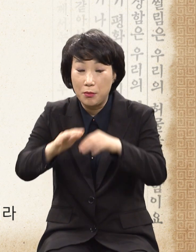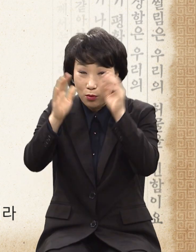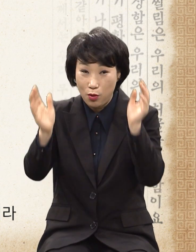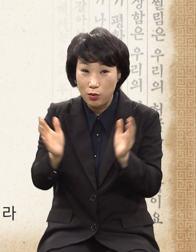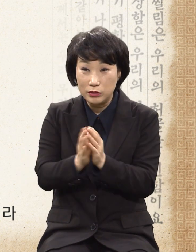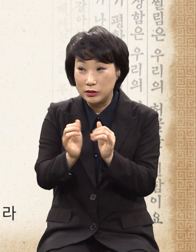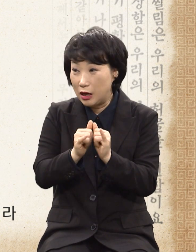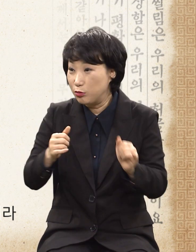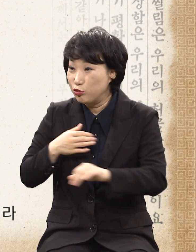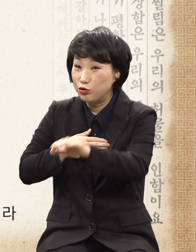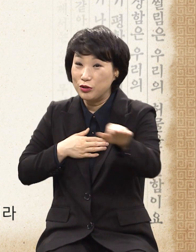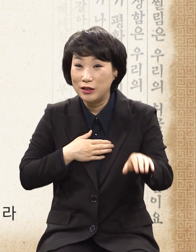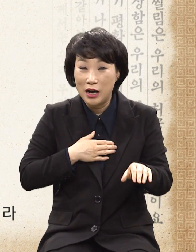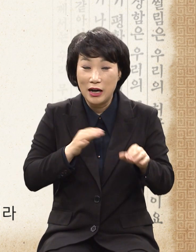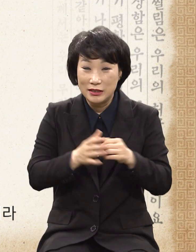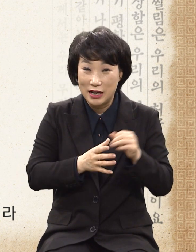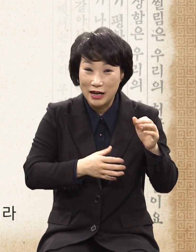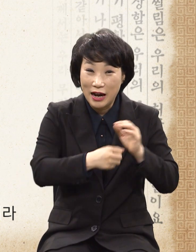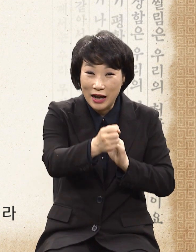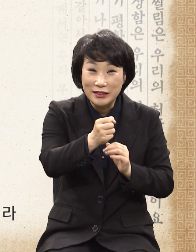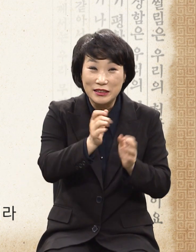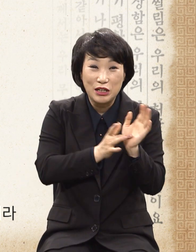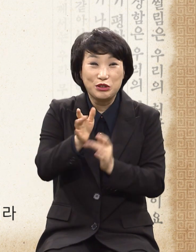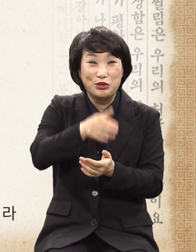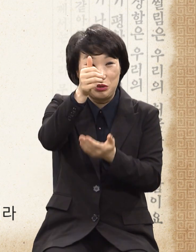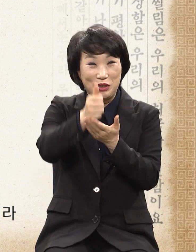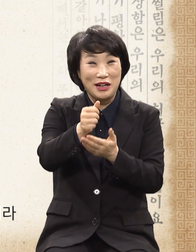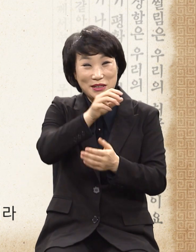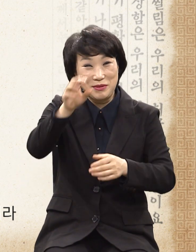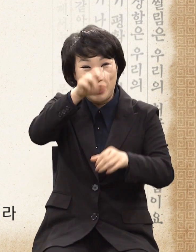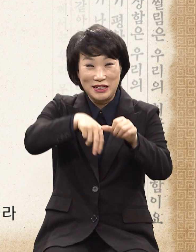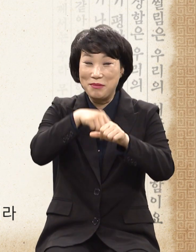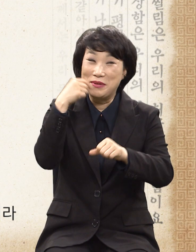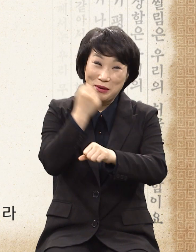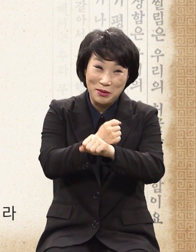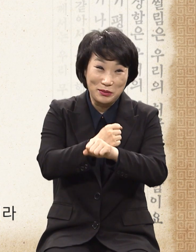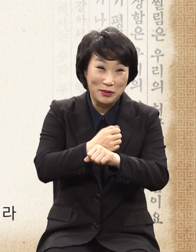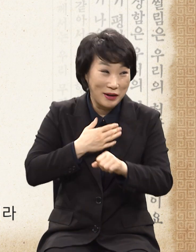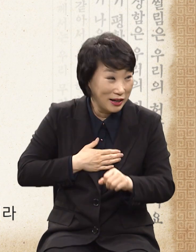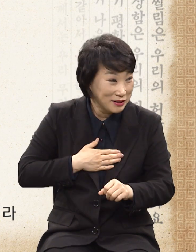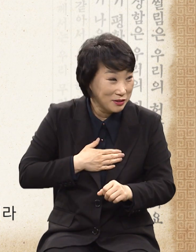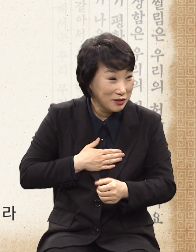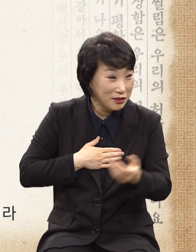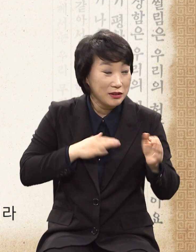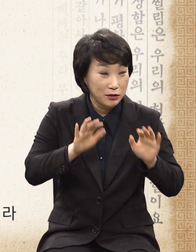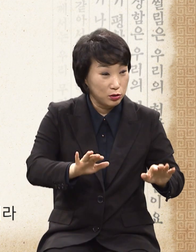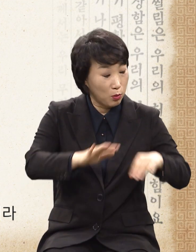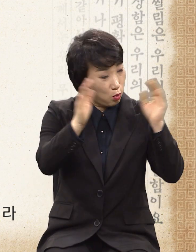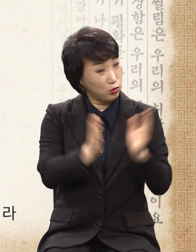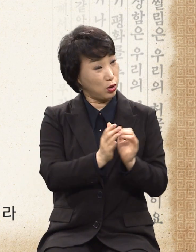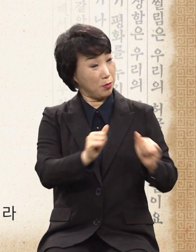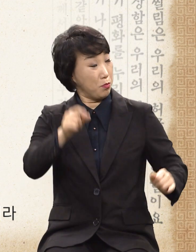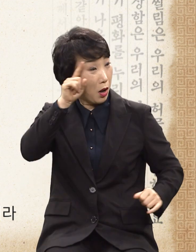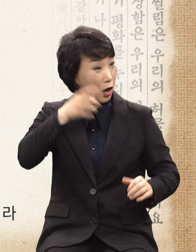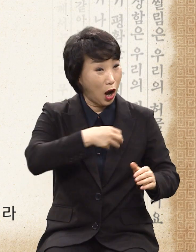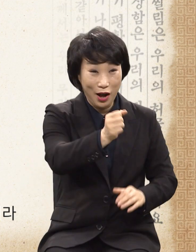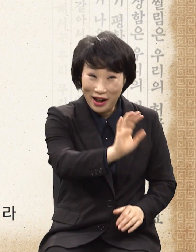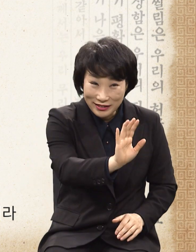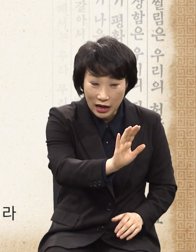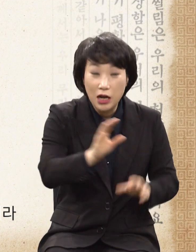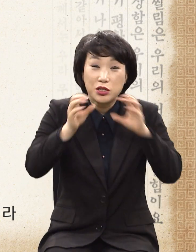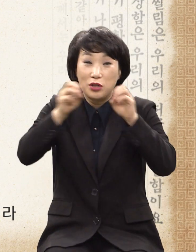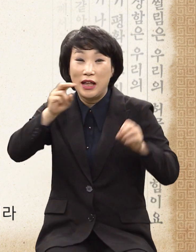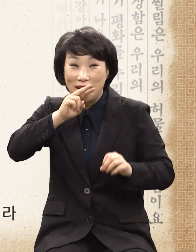모든 사람이 얻을 수 있는 예수의 십자가의 피의 흑로, 그러나 모든 사람이 얻을 수 없다 이 말이요.